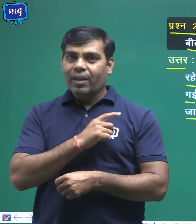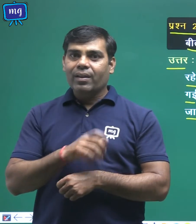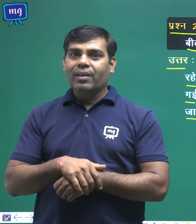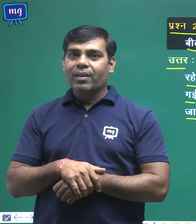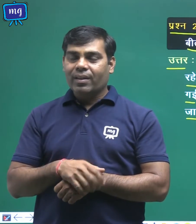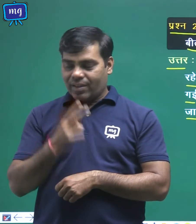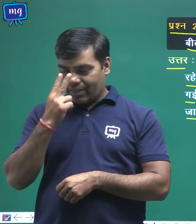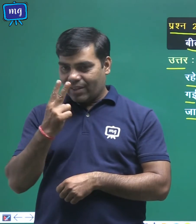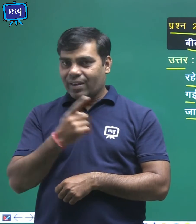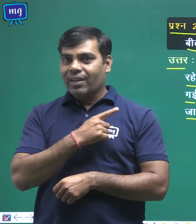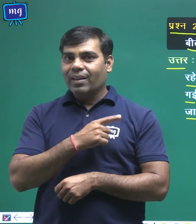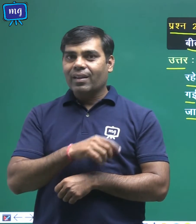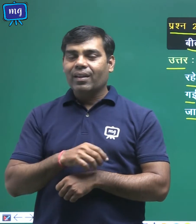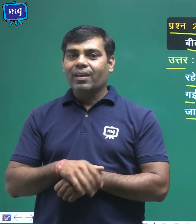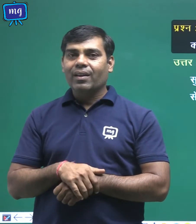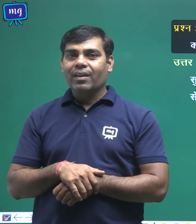देख रहे हैं।